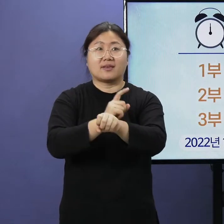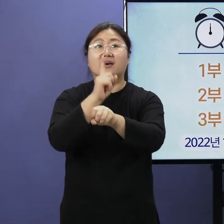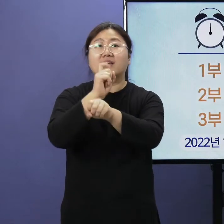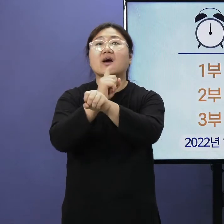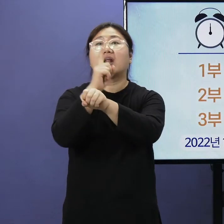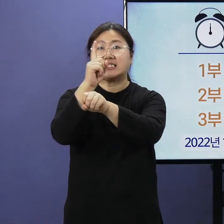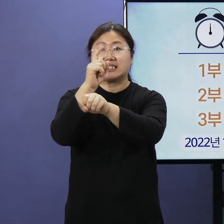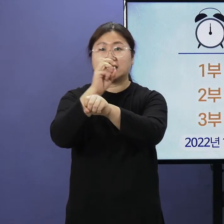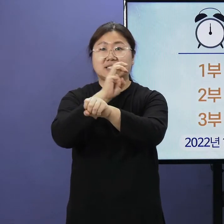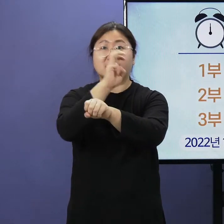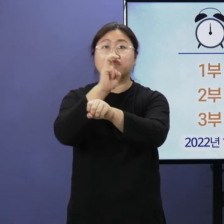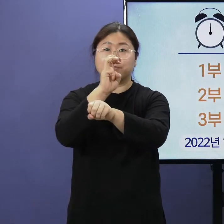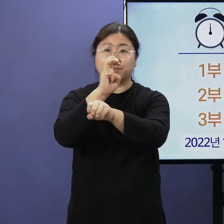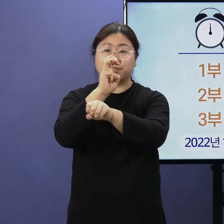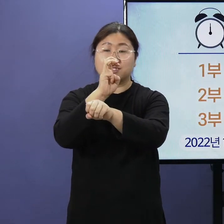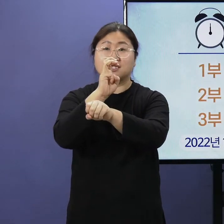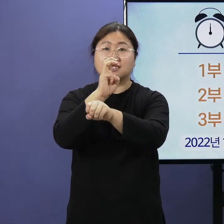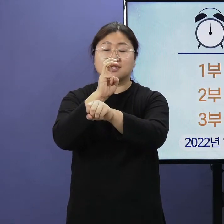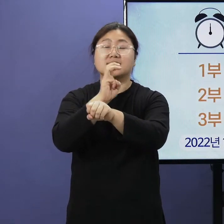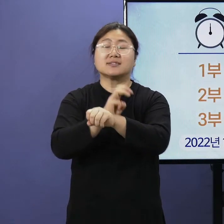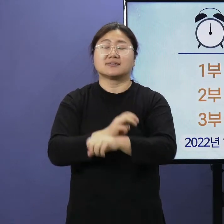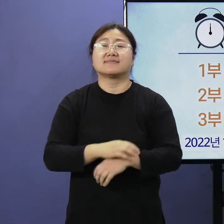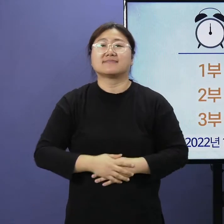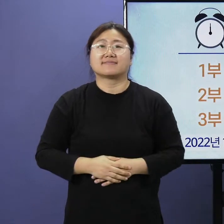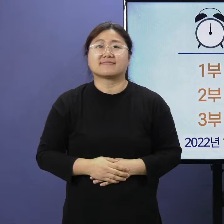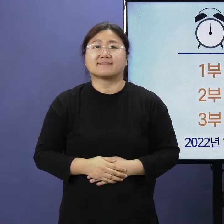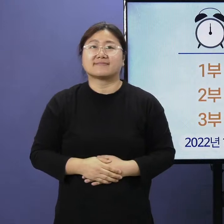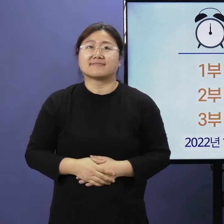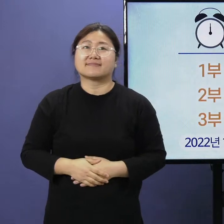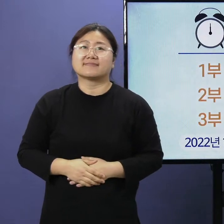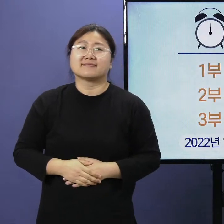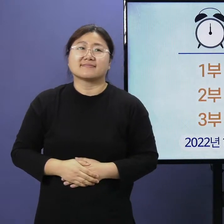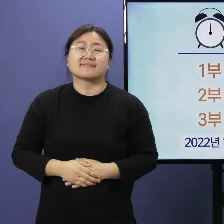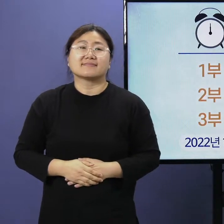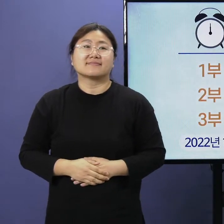숙지하시고 예배에 참여해 주시기를 부탁드립니다.